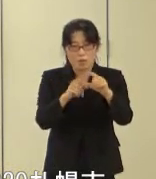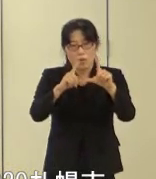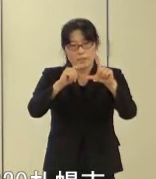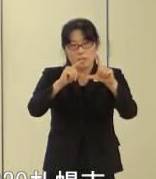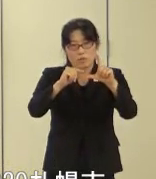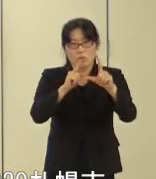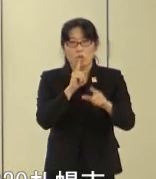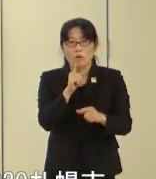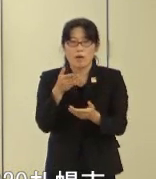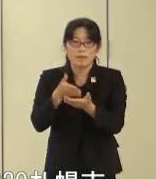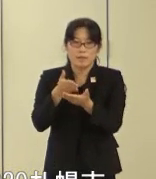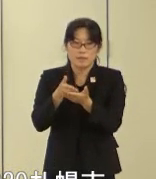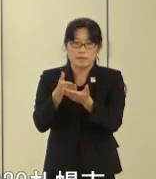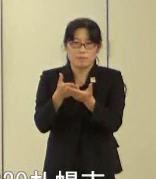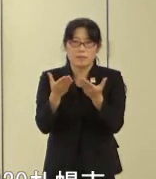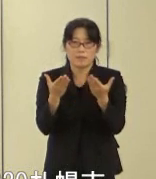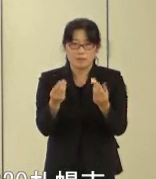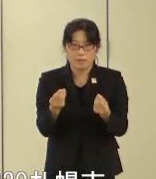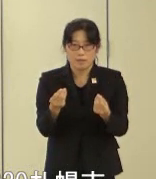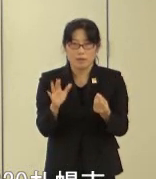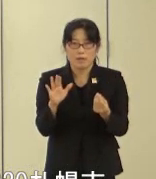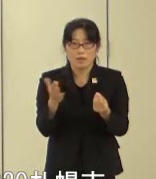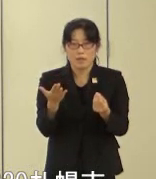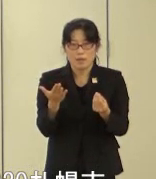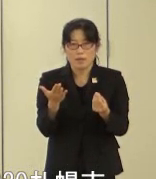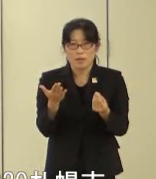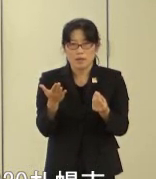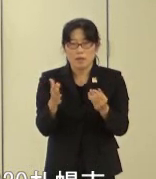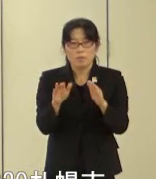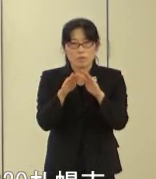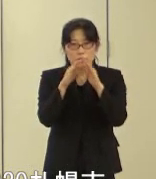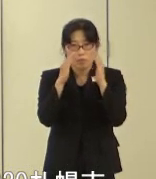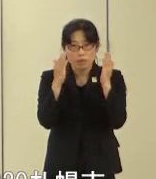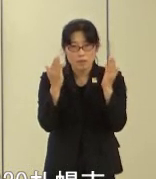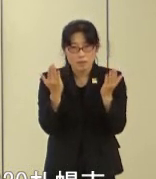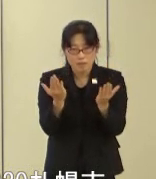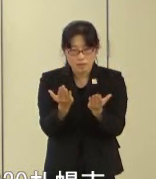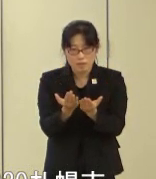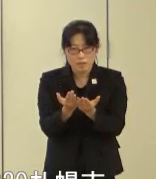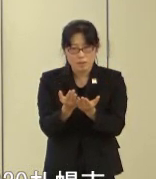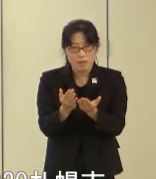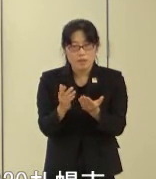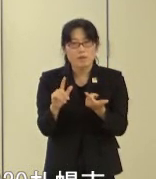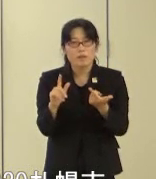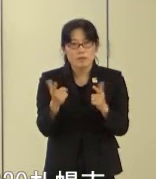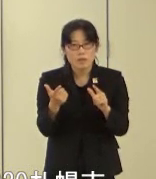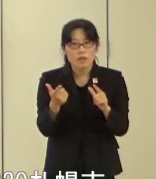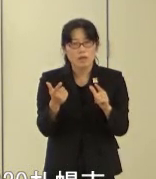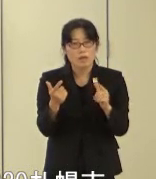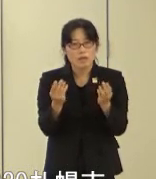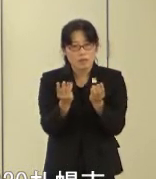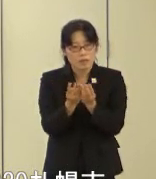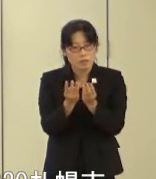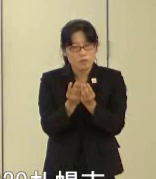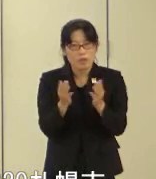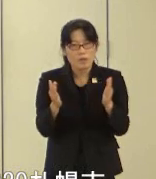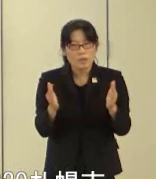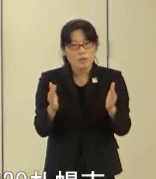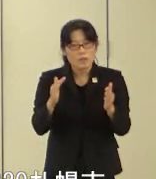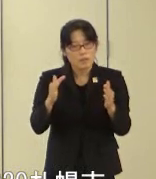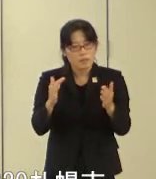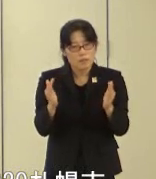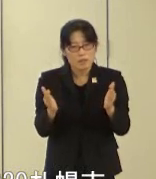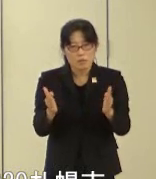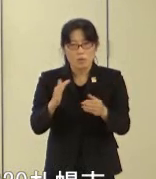、単純に全部そこで全てという状況でありますけれども、一定程度の数字に抑え